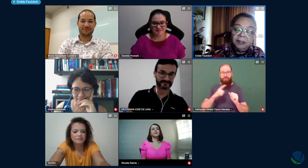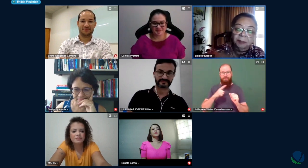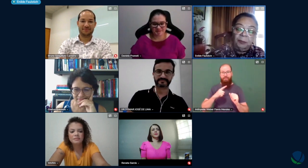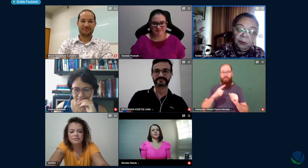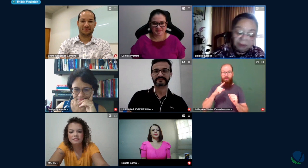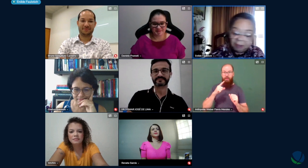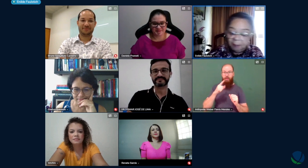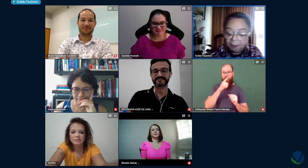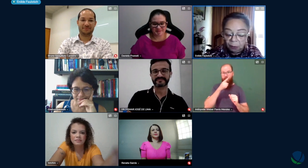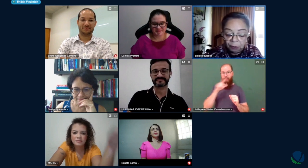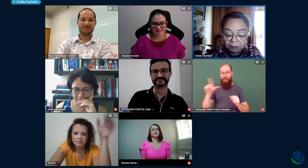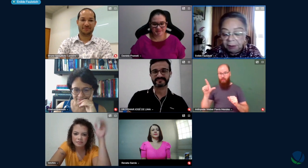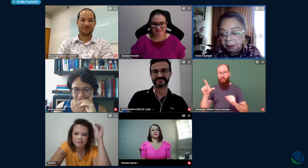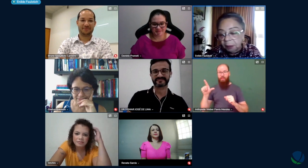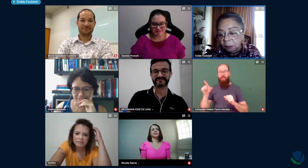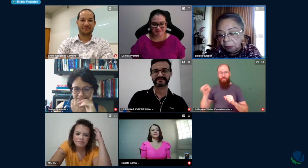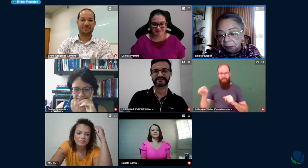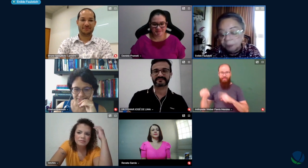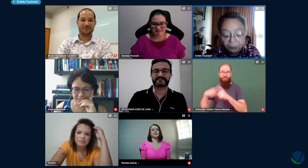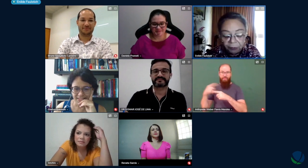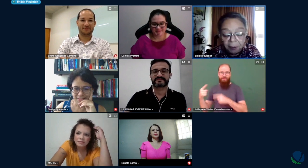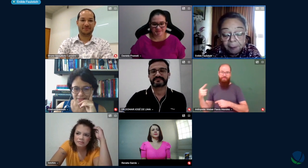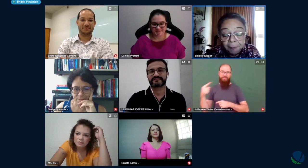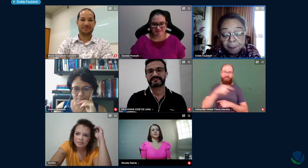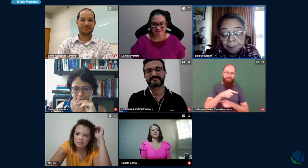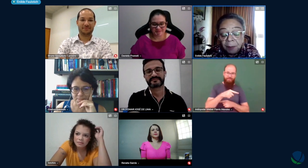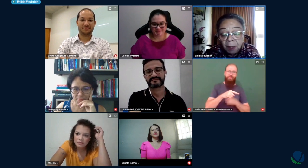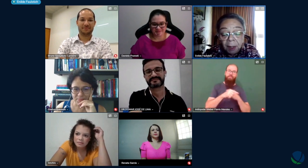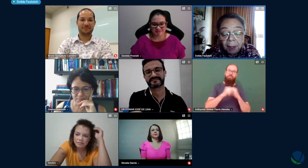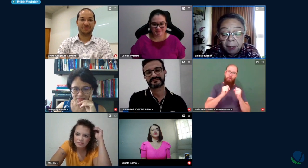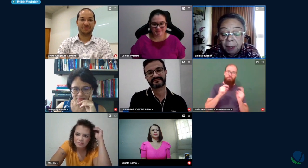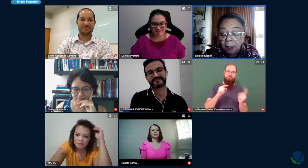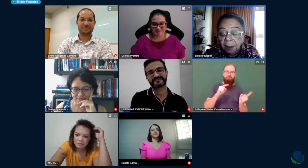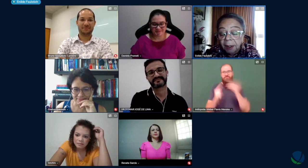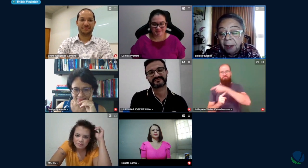depois entra por outra e sai pela outra, né? Que é o... Enfim.